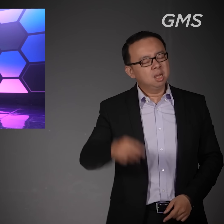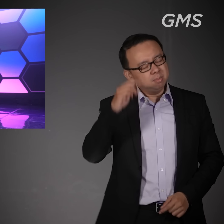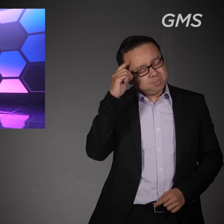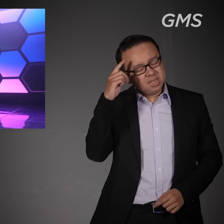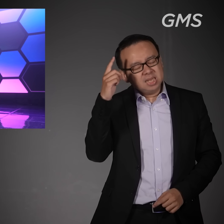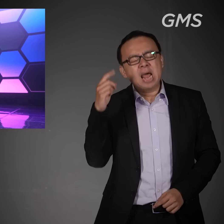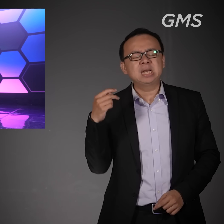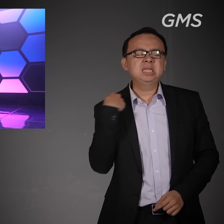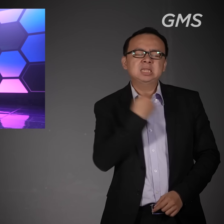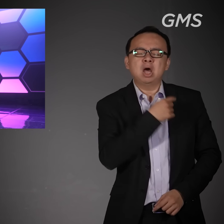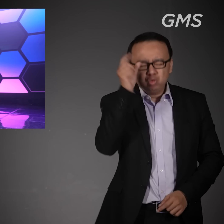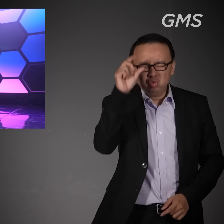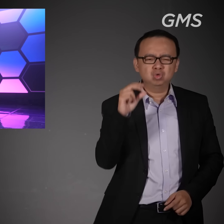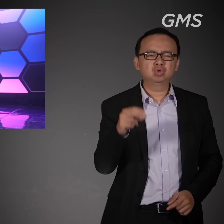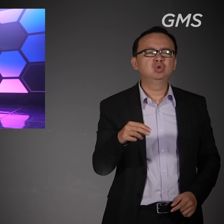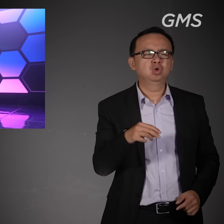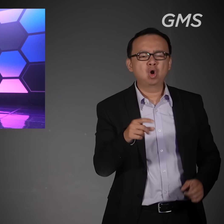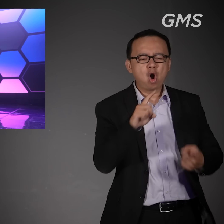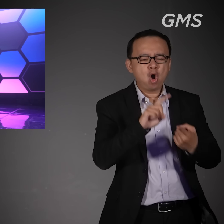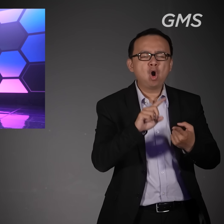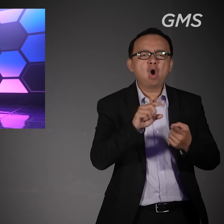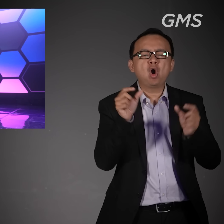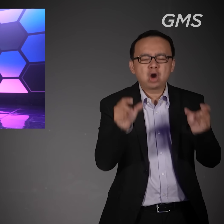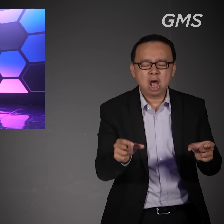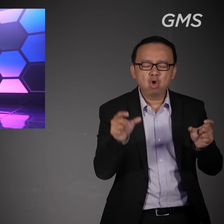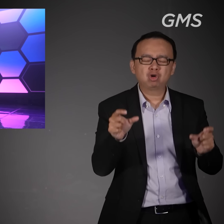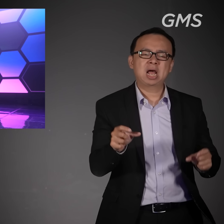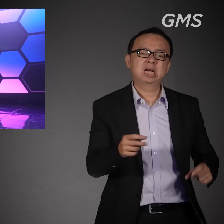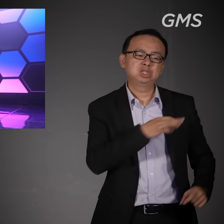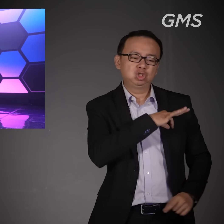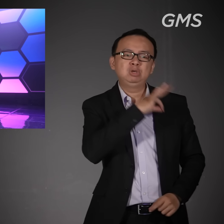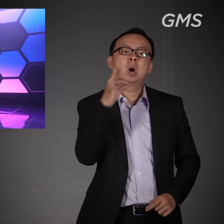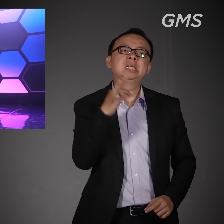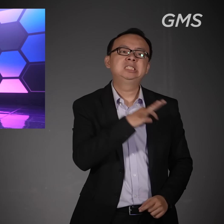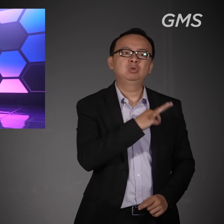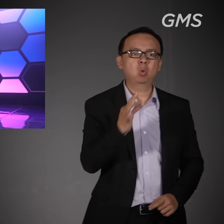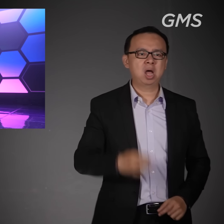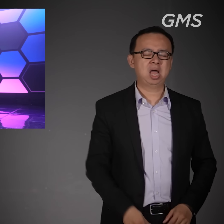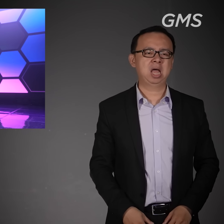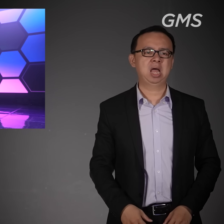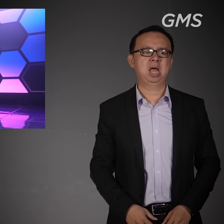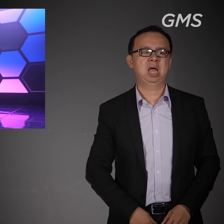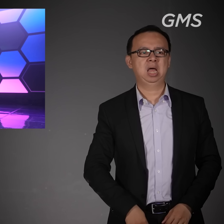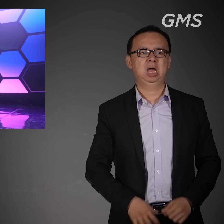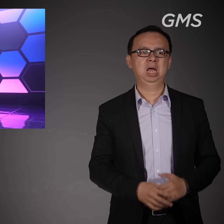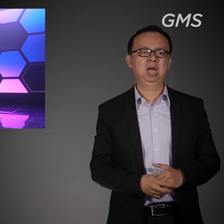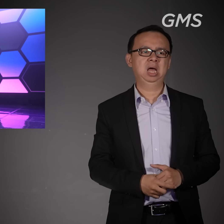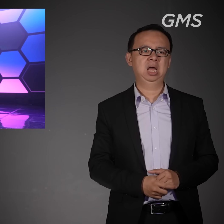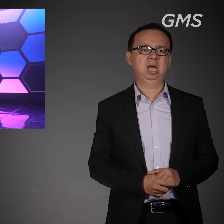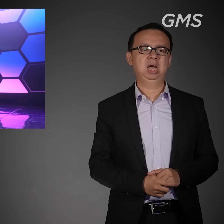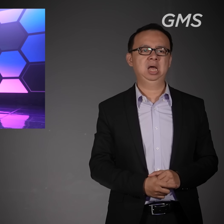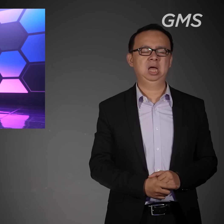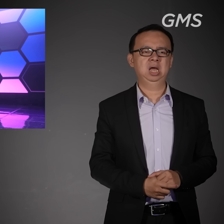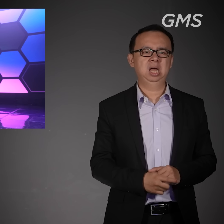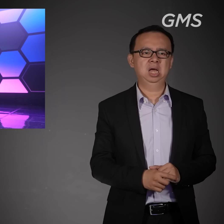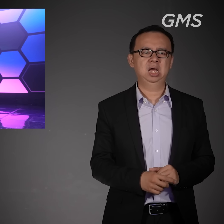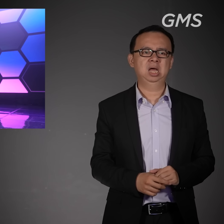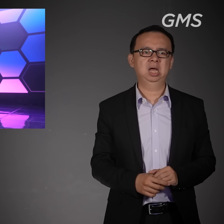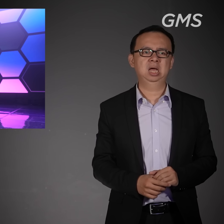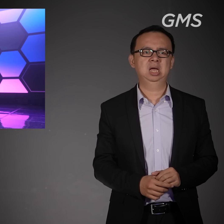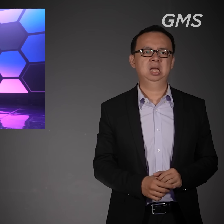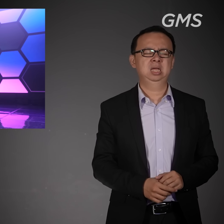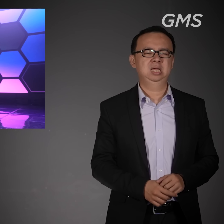community, tutup pun nggak masalah. Karena firman Tuhan tersebar kemana-mana.